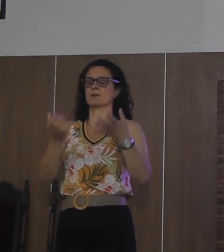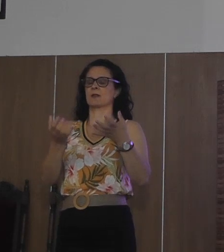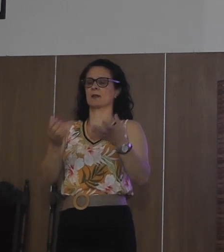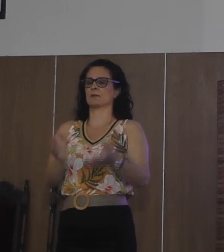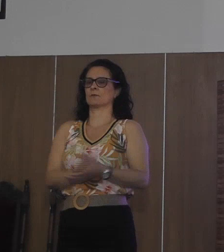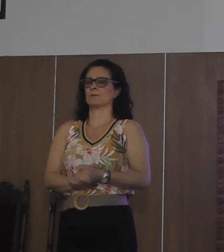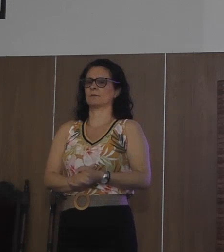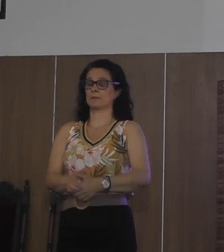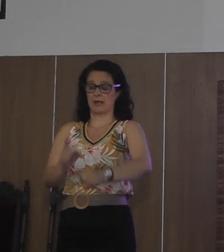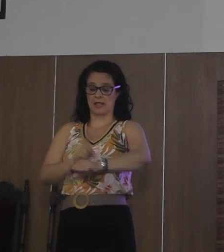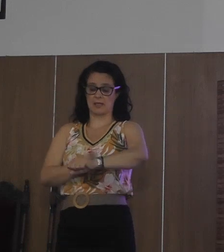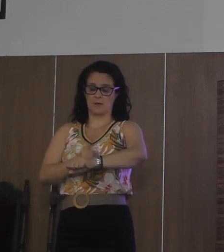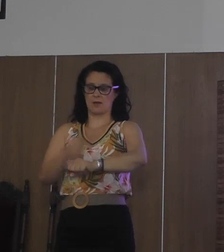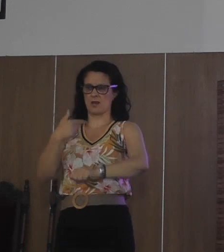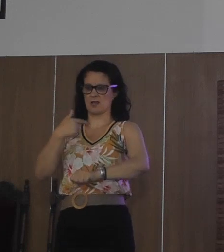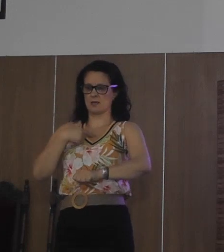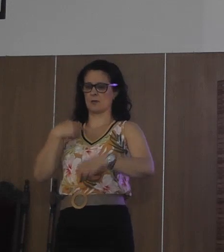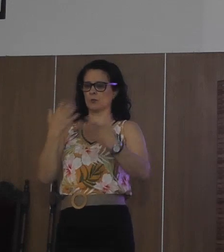como eu quero.